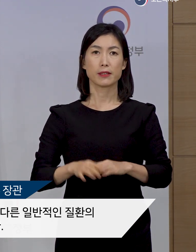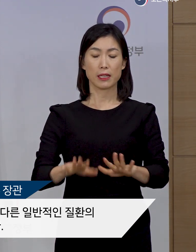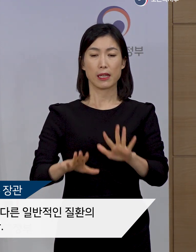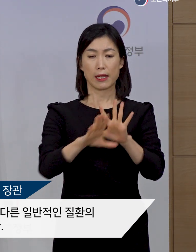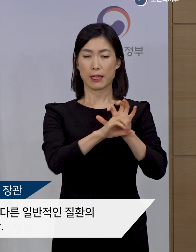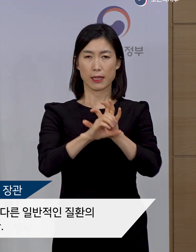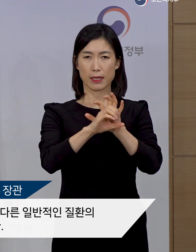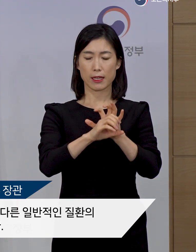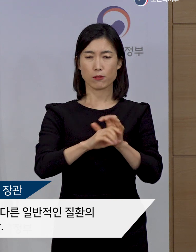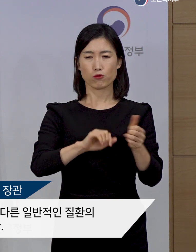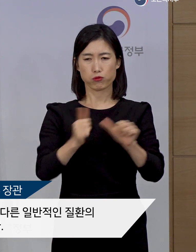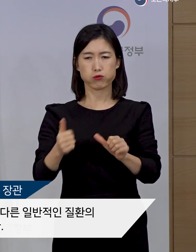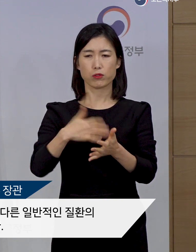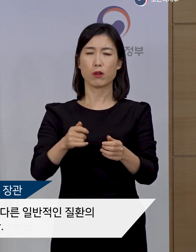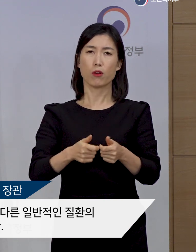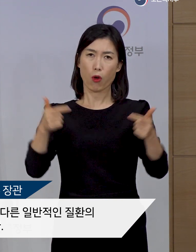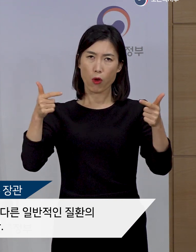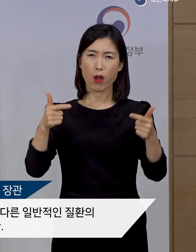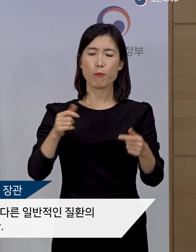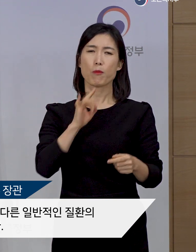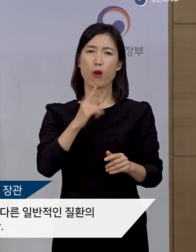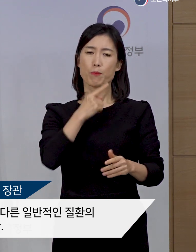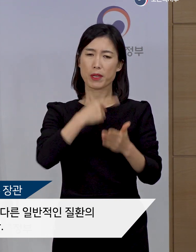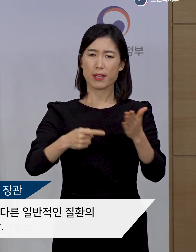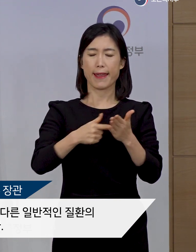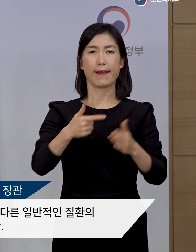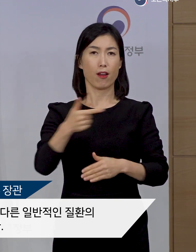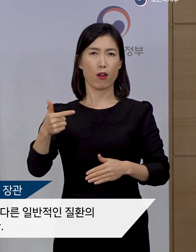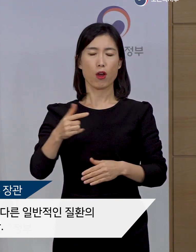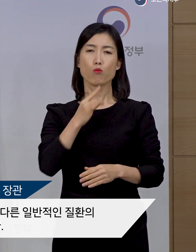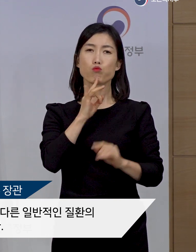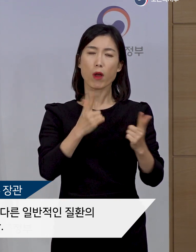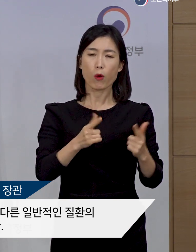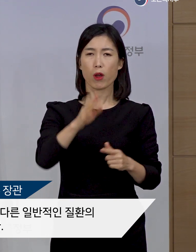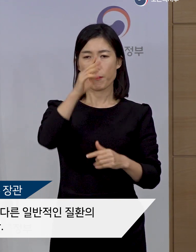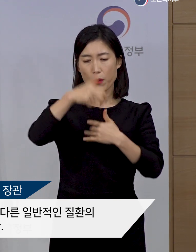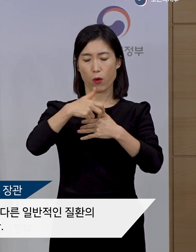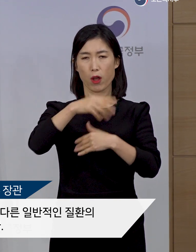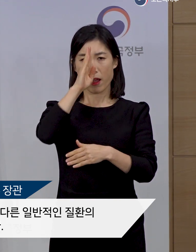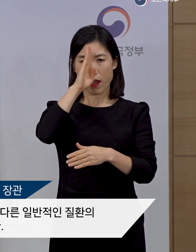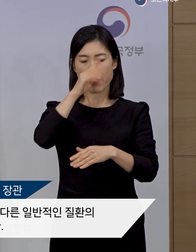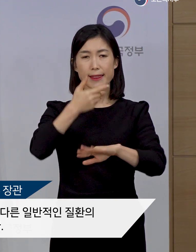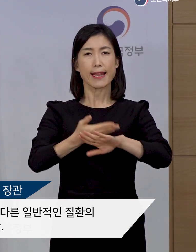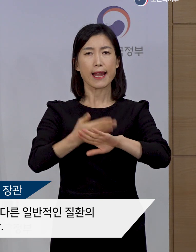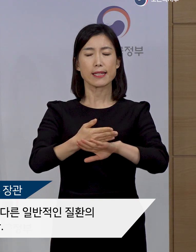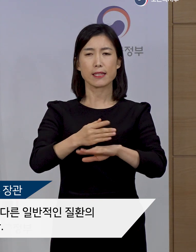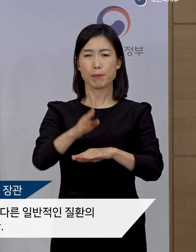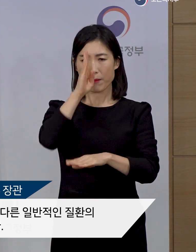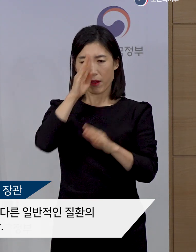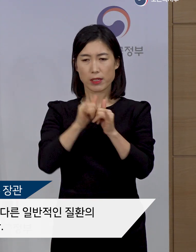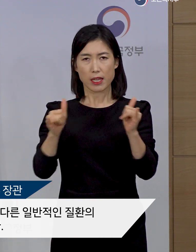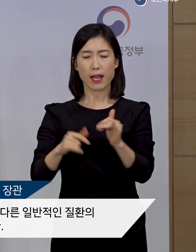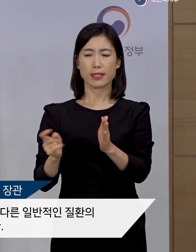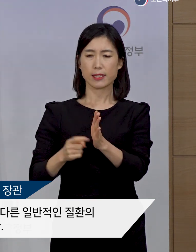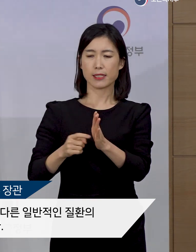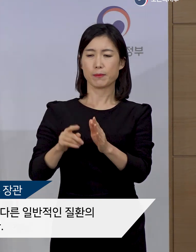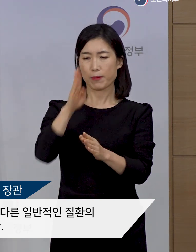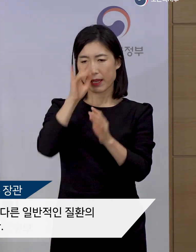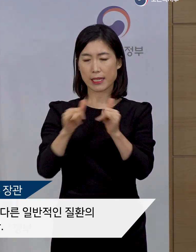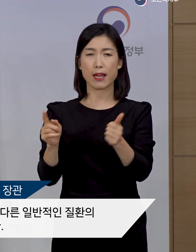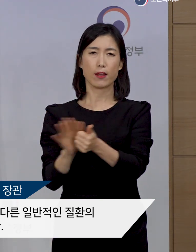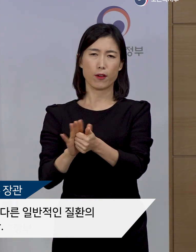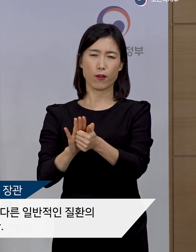코로나19의 치명률 증가 등 피해가 커질 뿐 아니라 다른 일반적인 질환의 중환자, 응급환자 치료에도